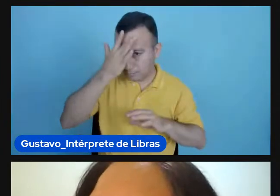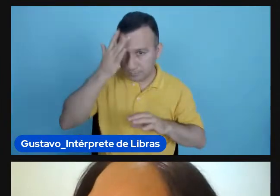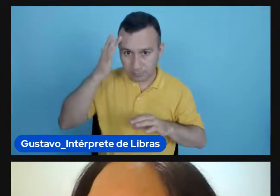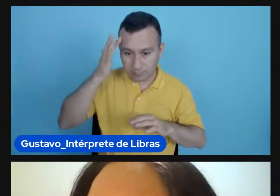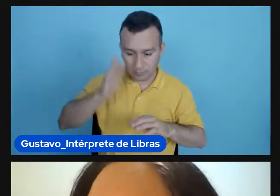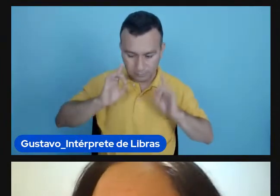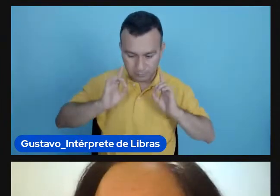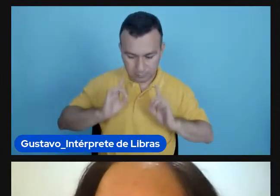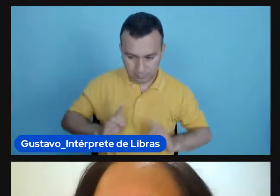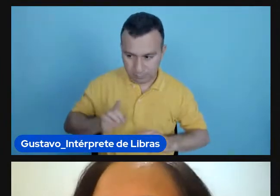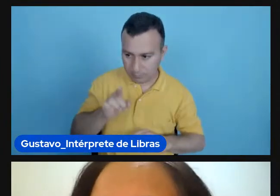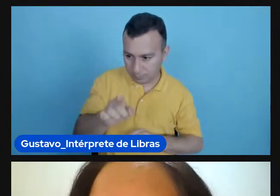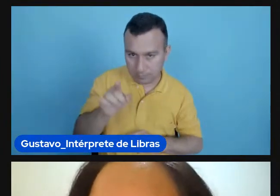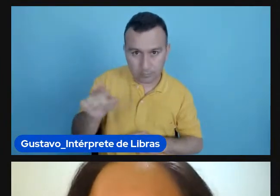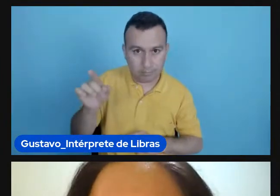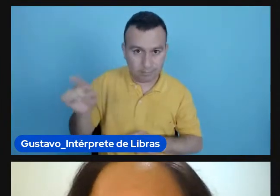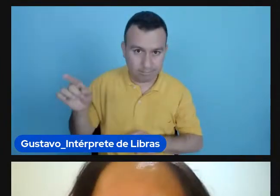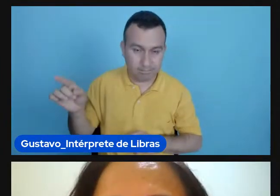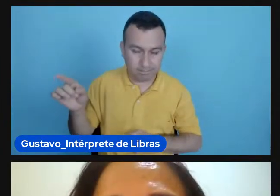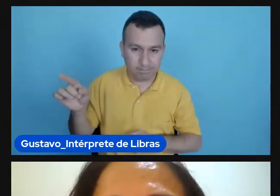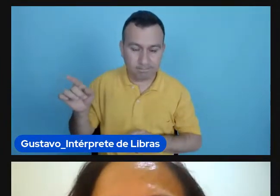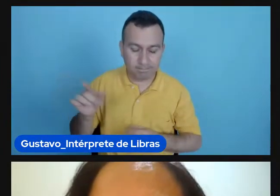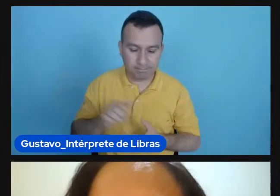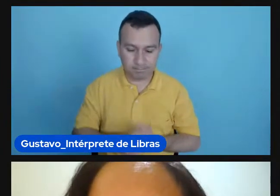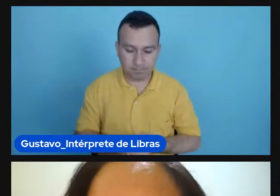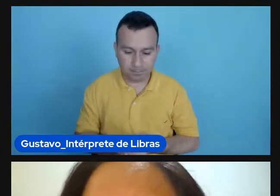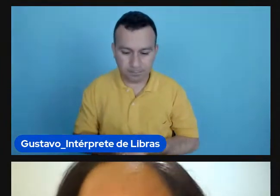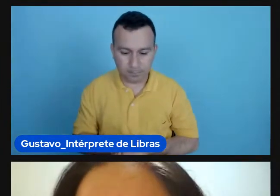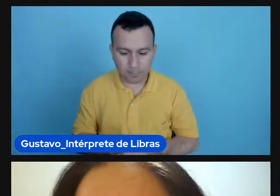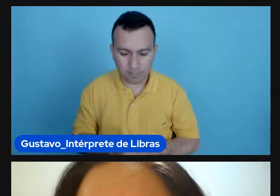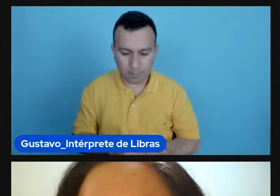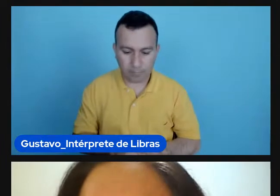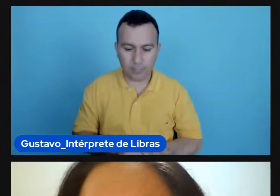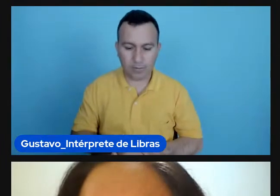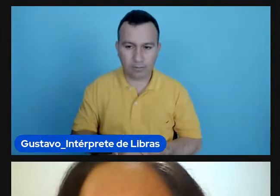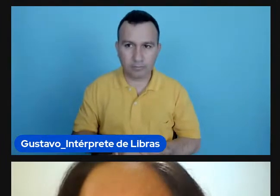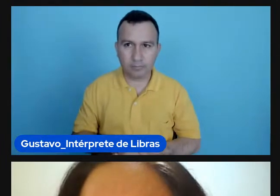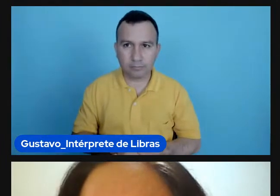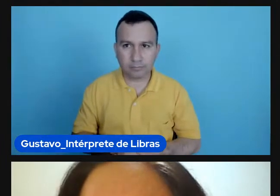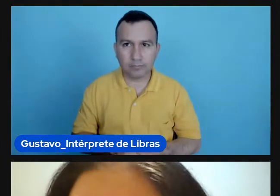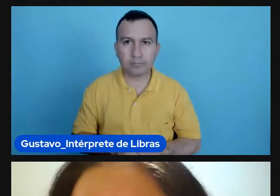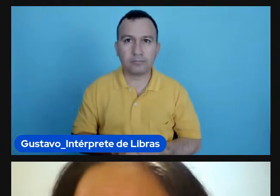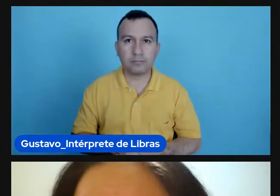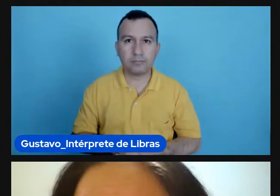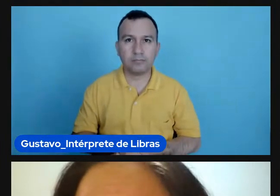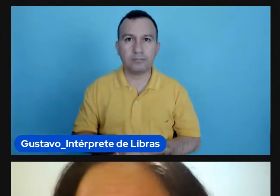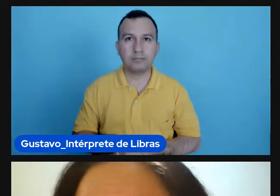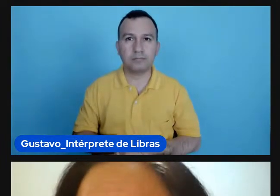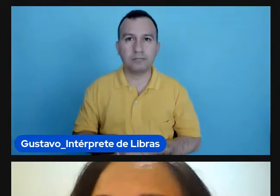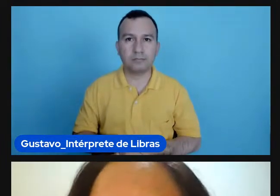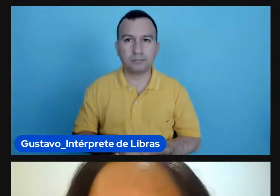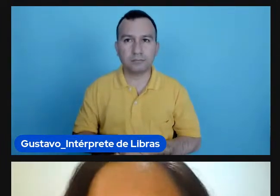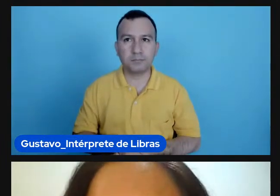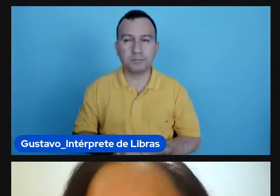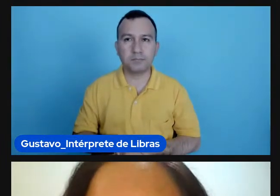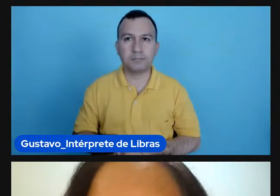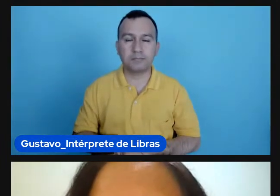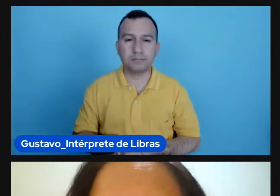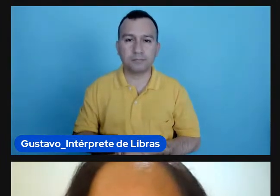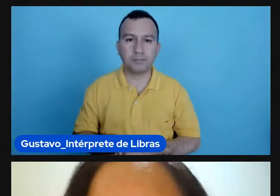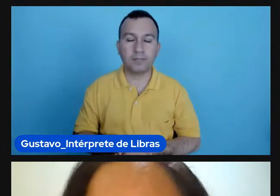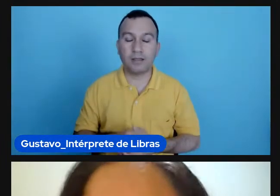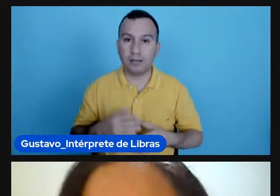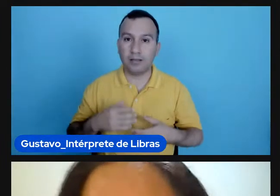Acho importante olhar para a forma como as pessoas agem, né,